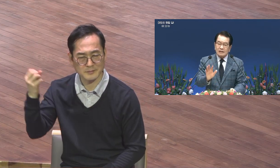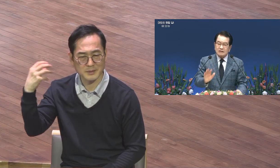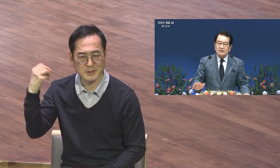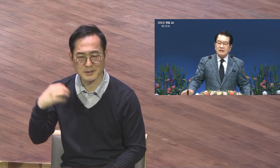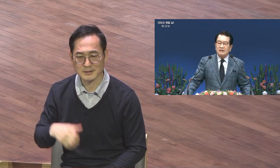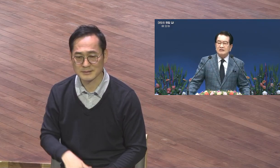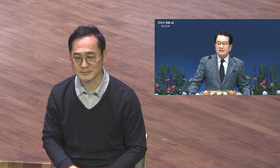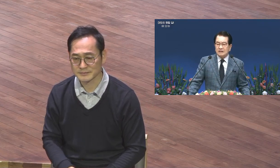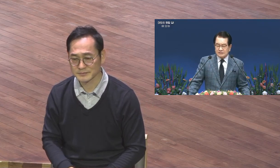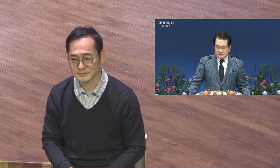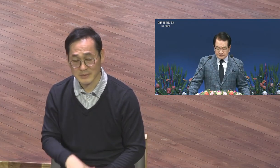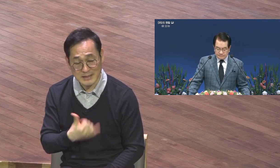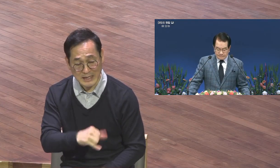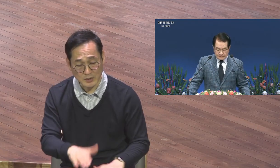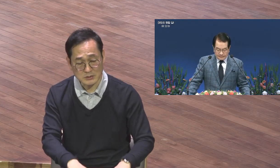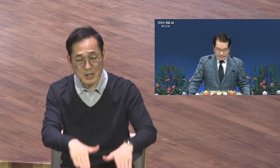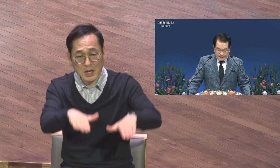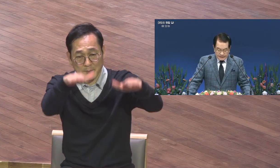우리 아이들 시대, 그런 시대.